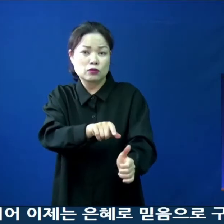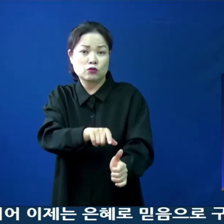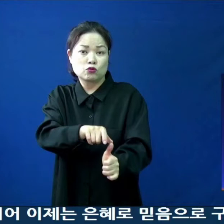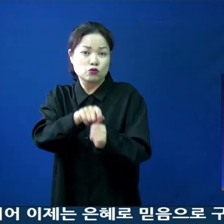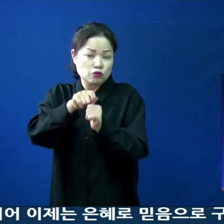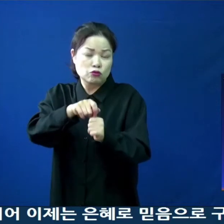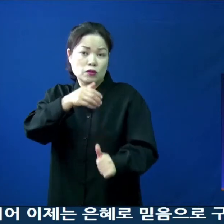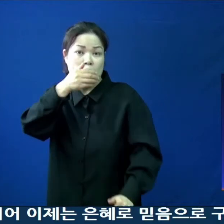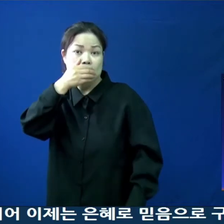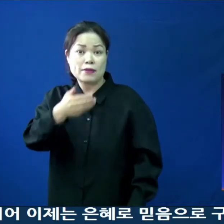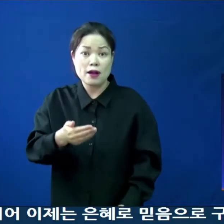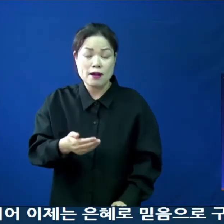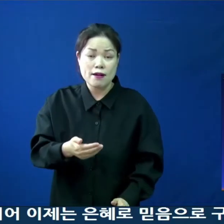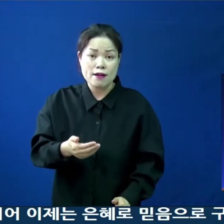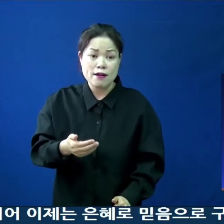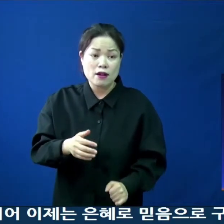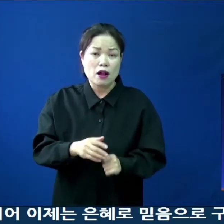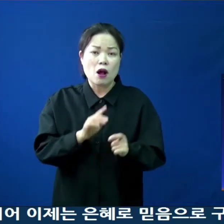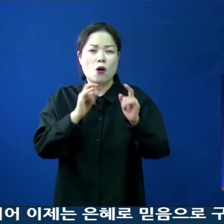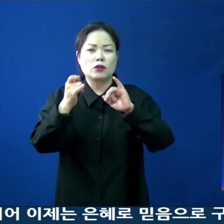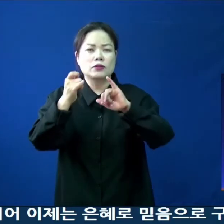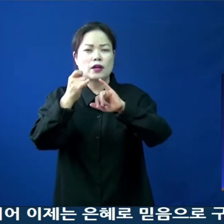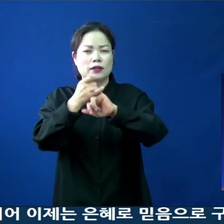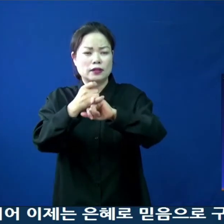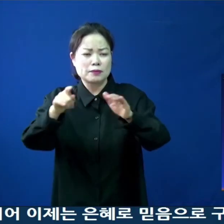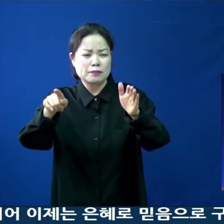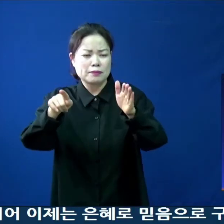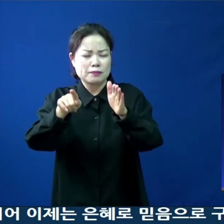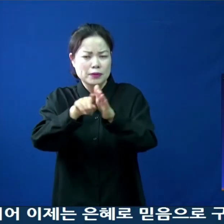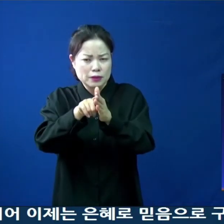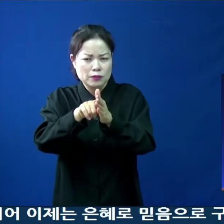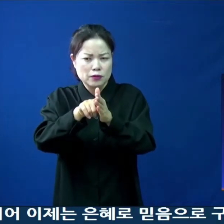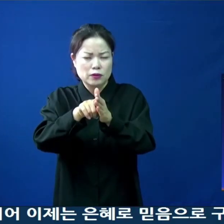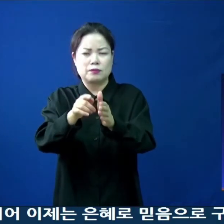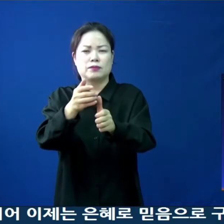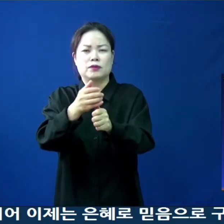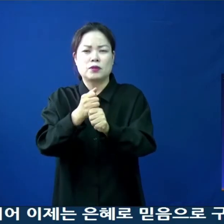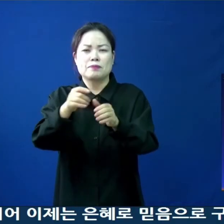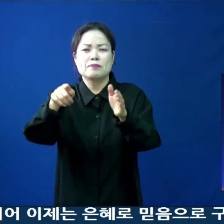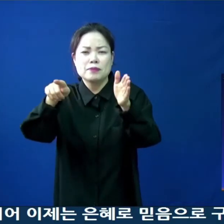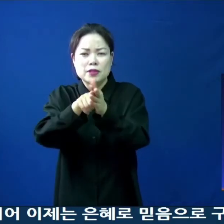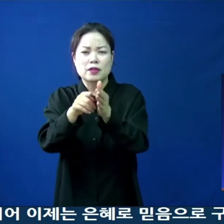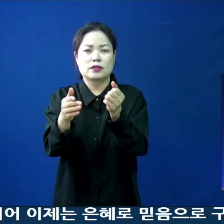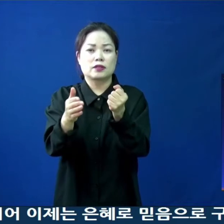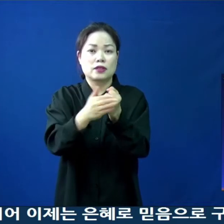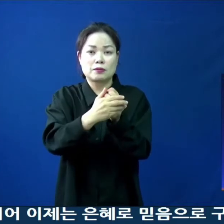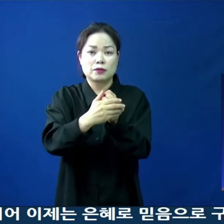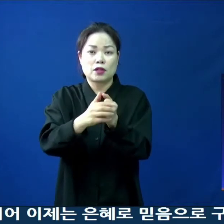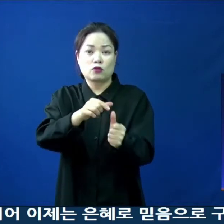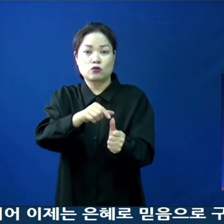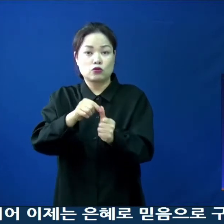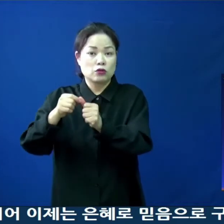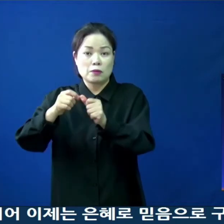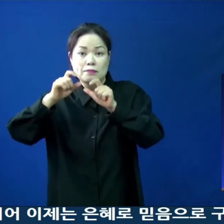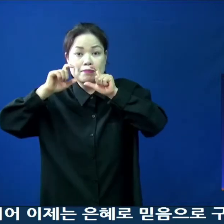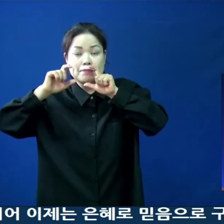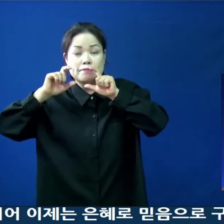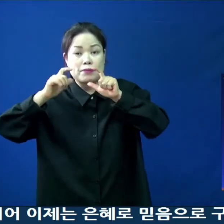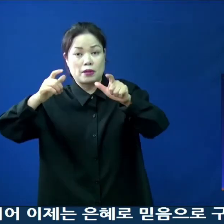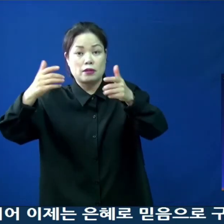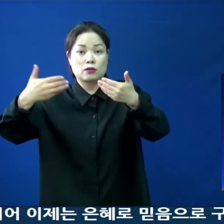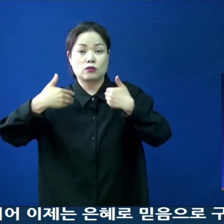구원받았다. 언약의 말씀을 믿음으로 붙잡음으로 구원을 받았다라고 선언하고 있다라는